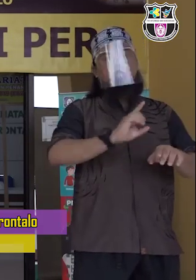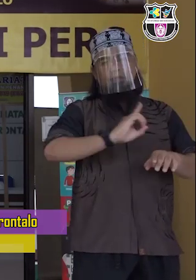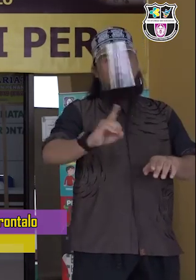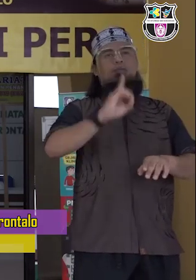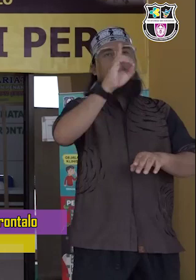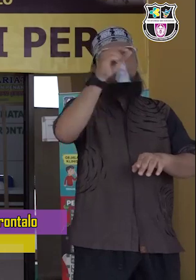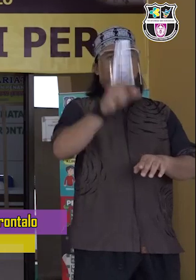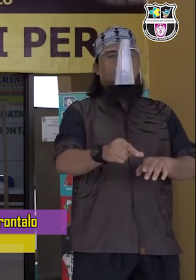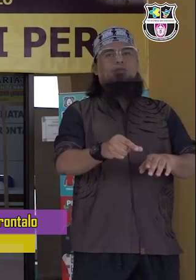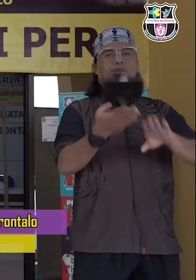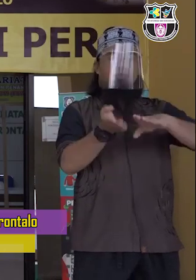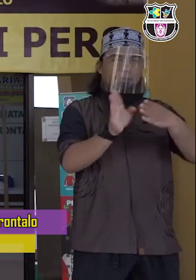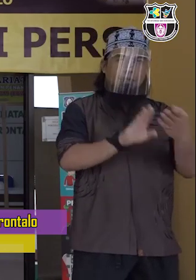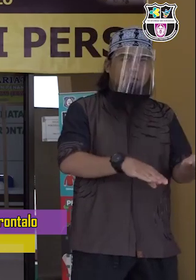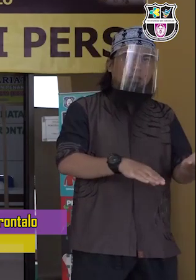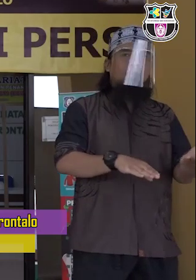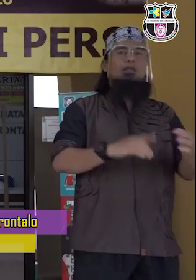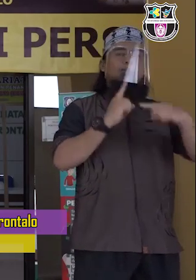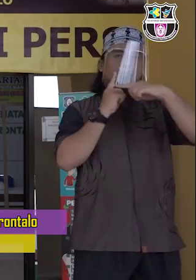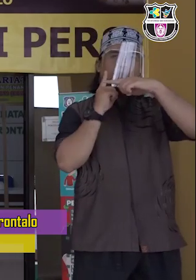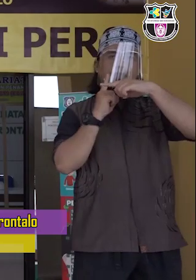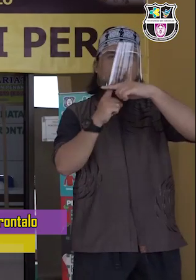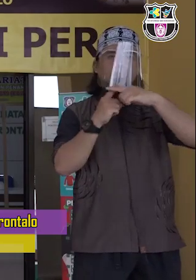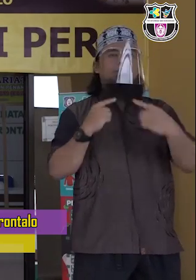meninggal terkonfirmasi positif